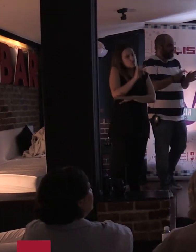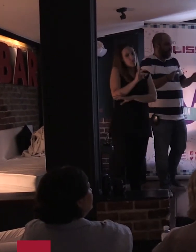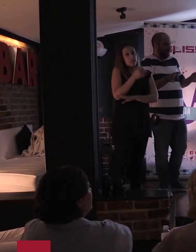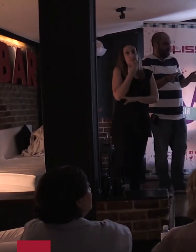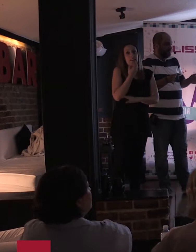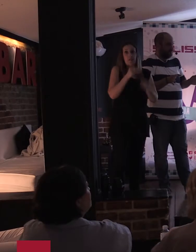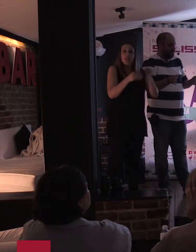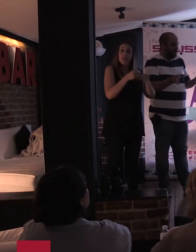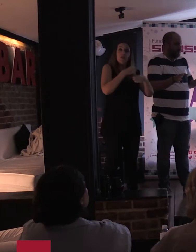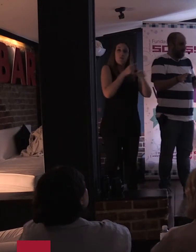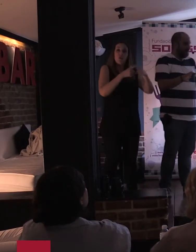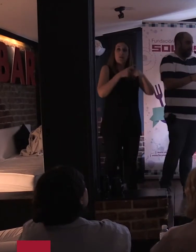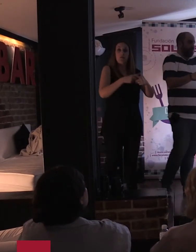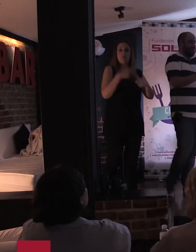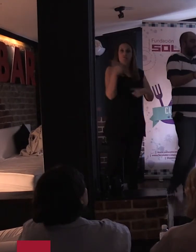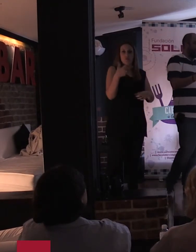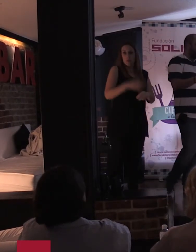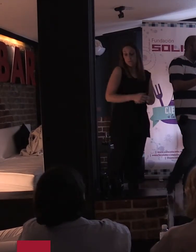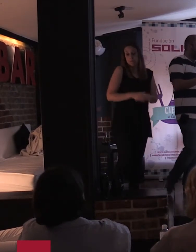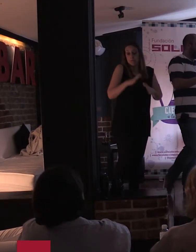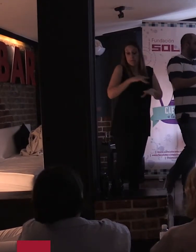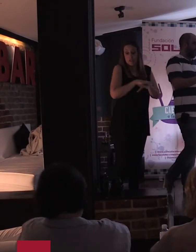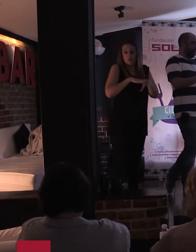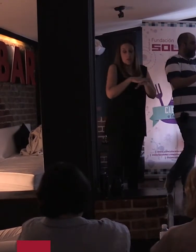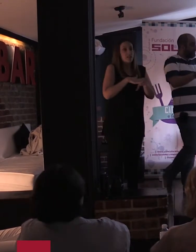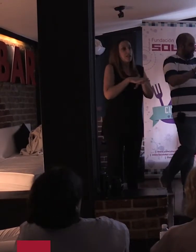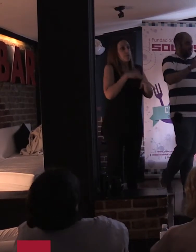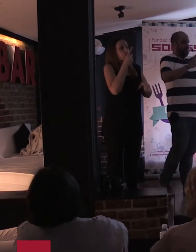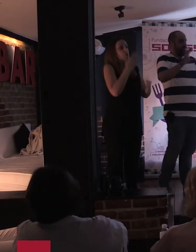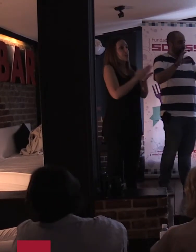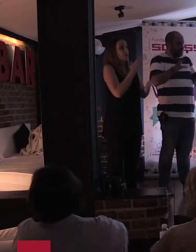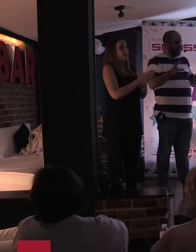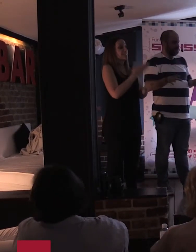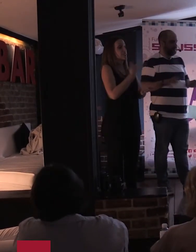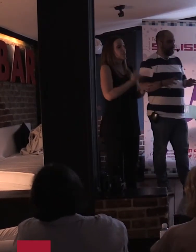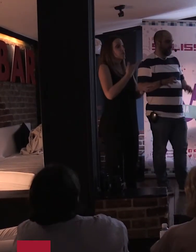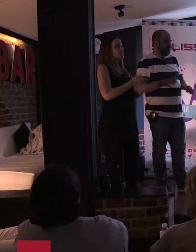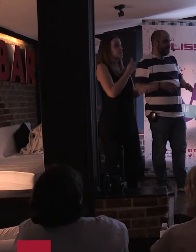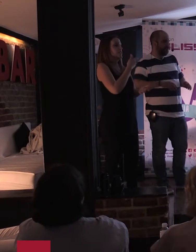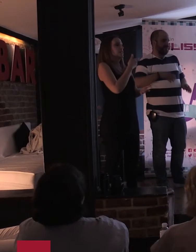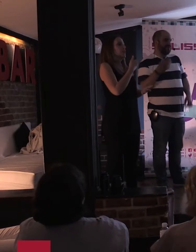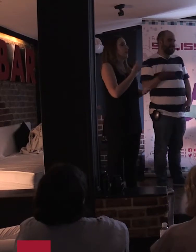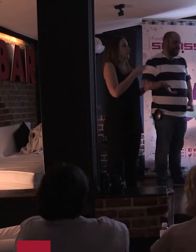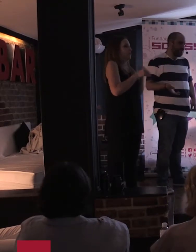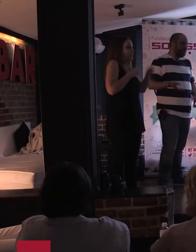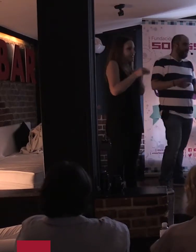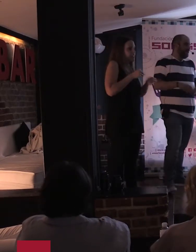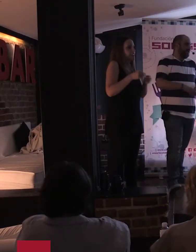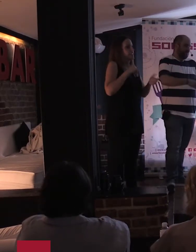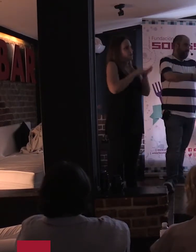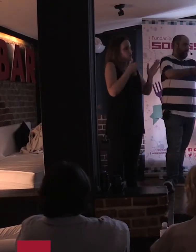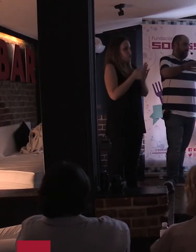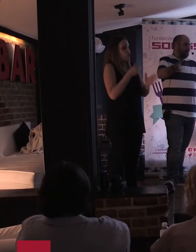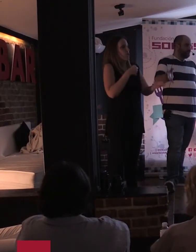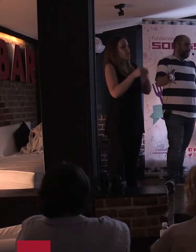es biocompatible, guay. Y eso, básicamente, en una parte importante de los materiales del proyecto, los materiales de excitación,